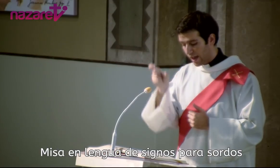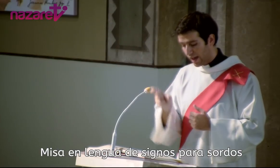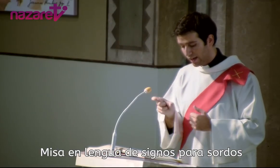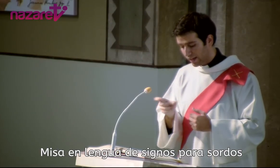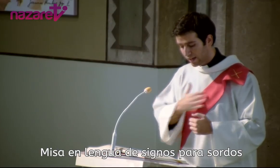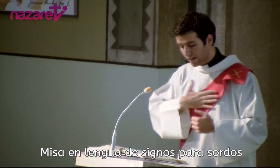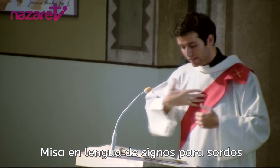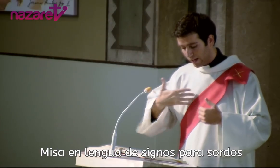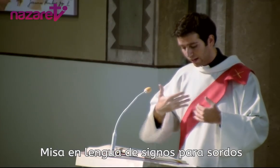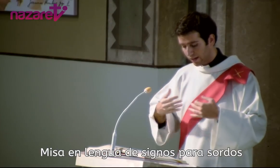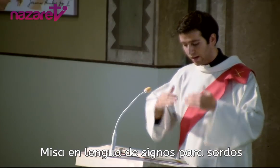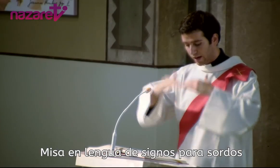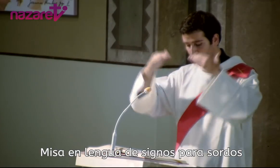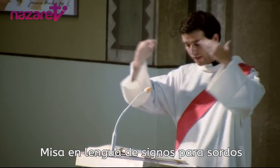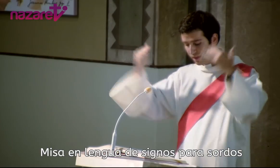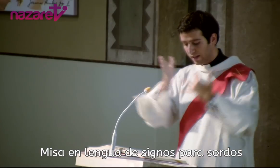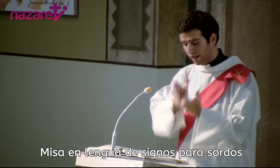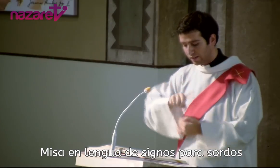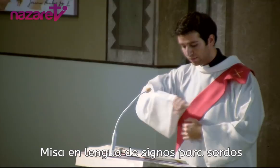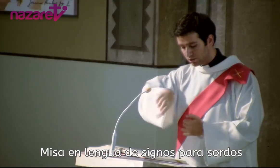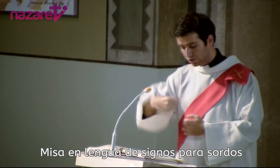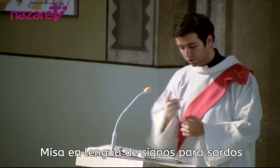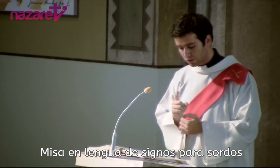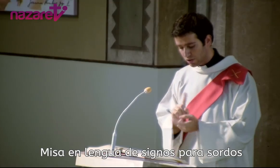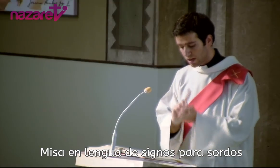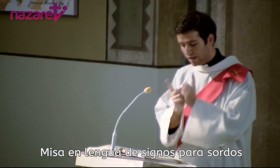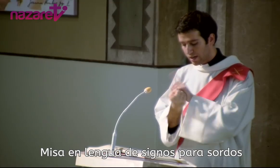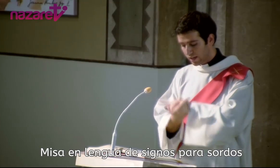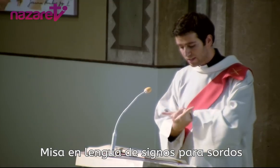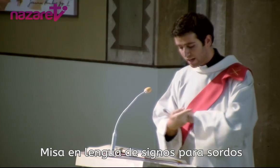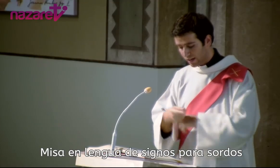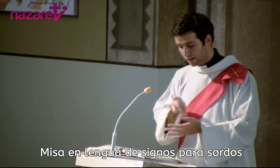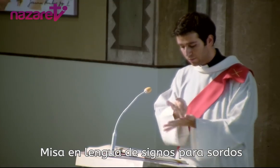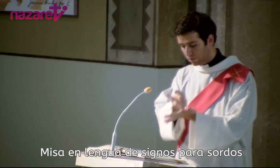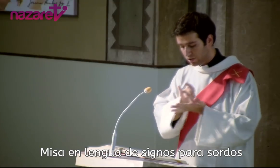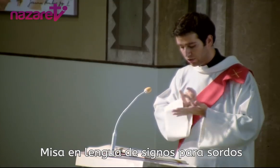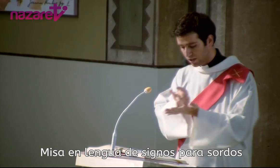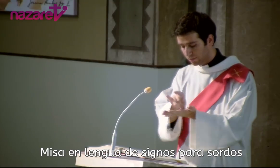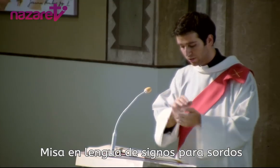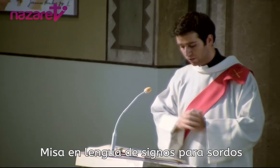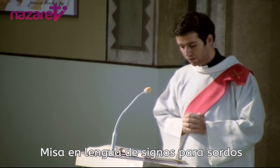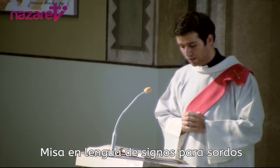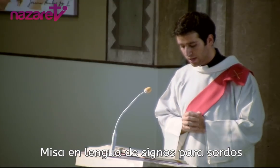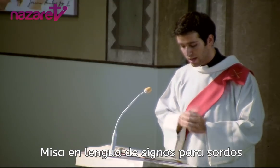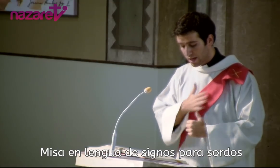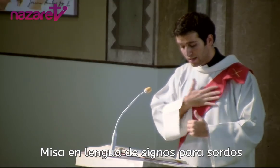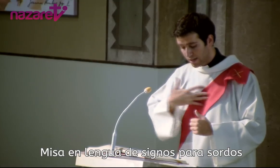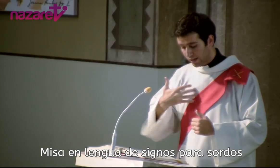El que quiera ser grande entre vosotros, que se haga vuestro servidor, y el que